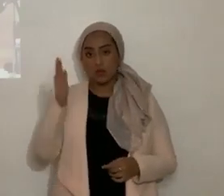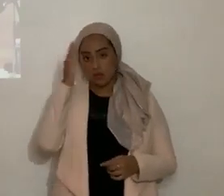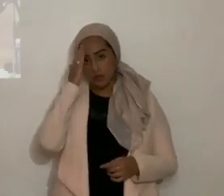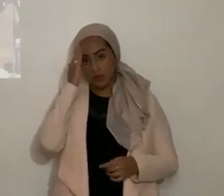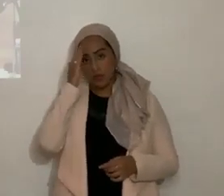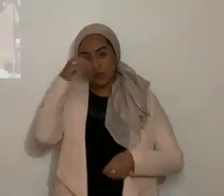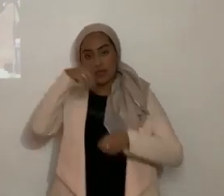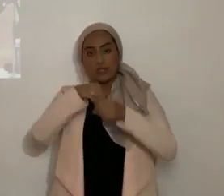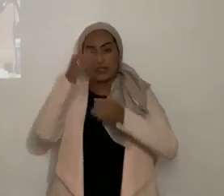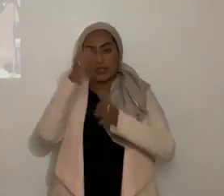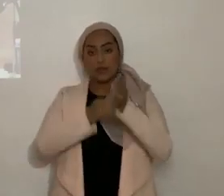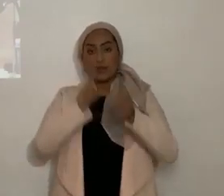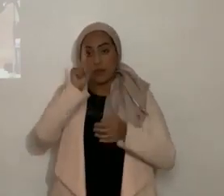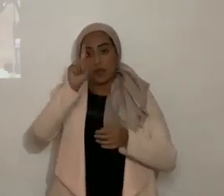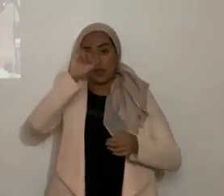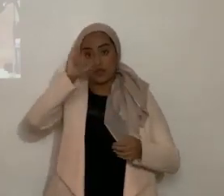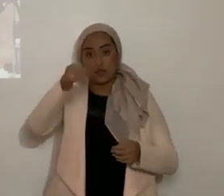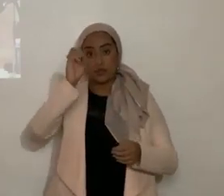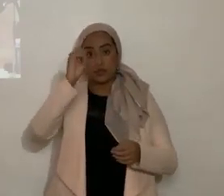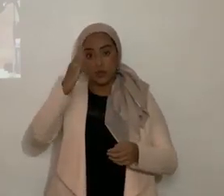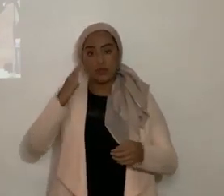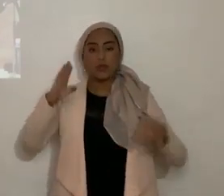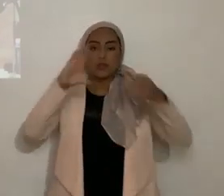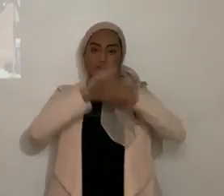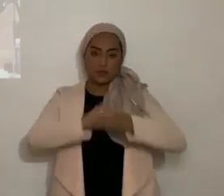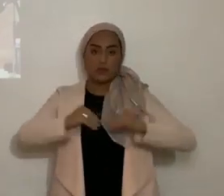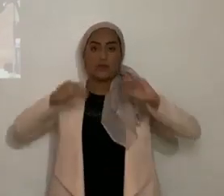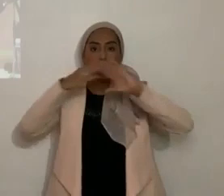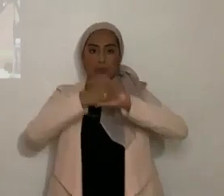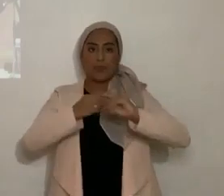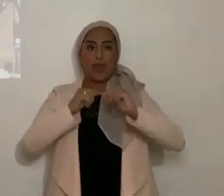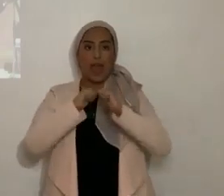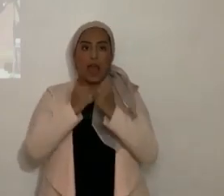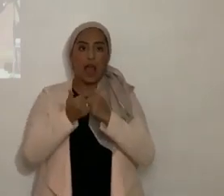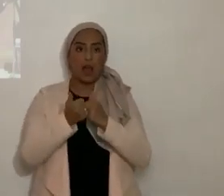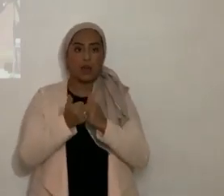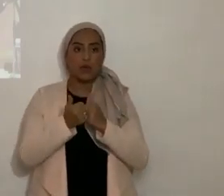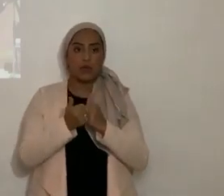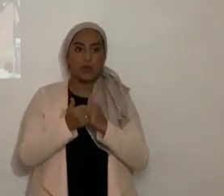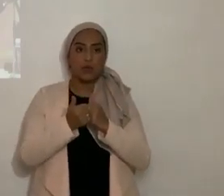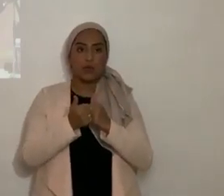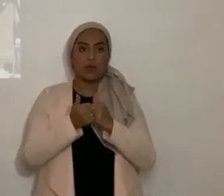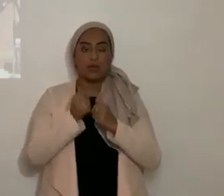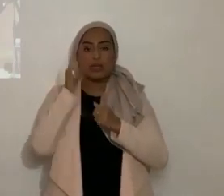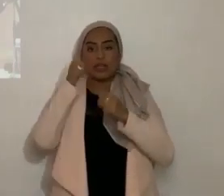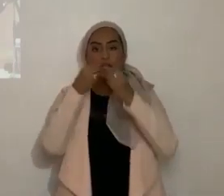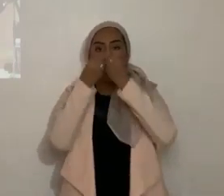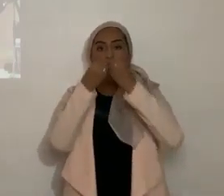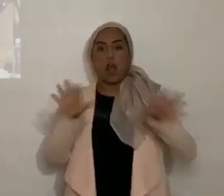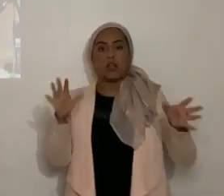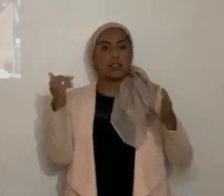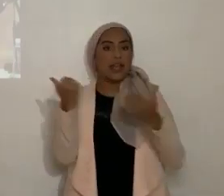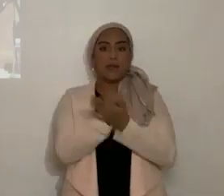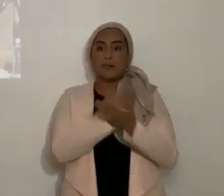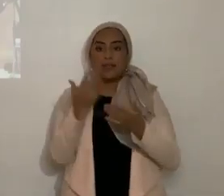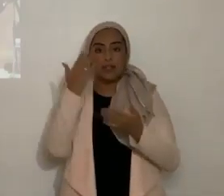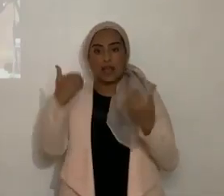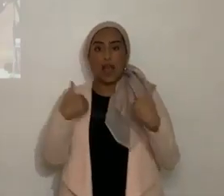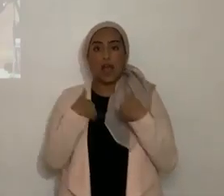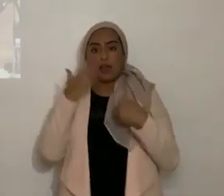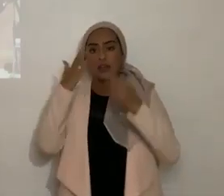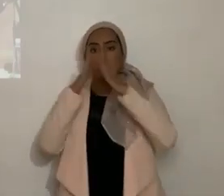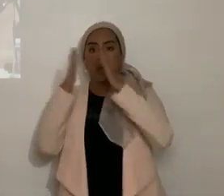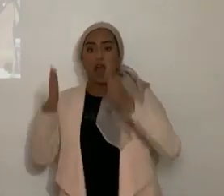que en el capítulo 1 de Job se narra cómo es que él perdió todo lo que tenía,